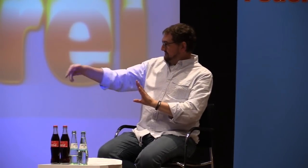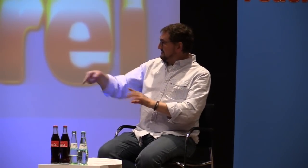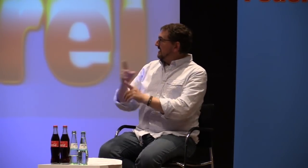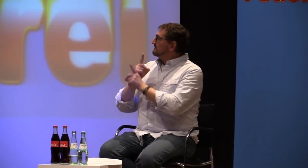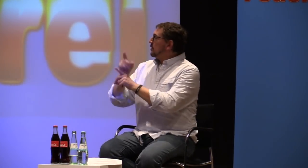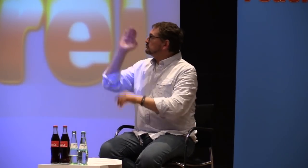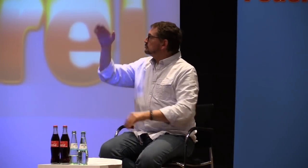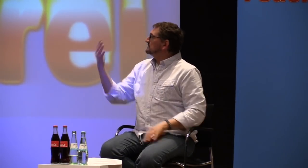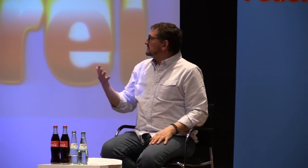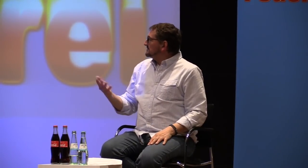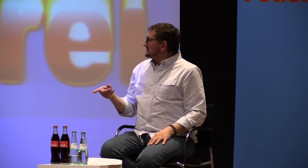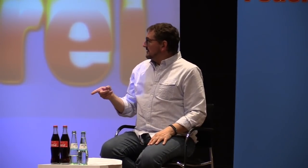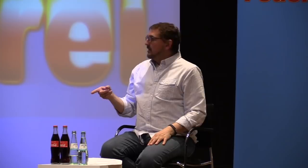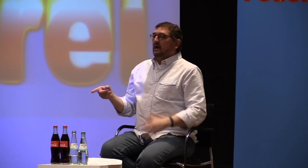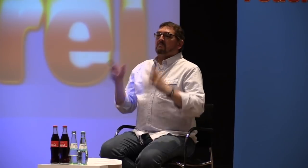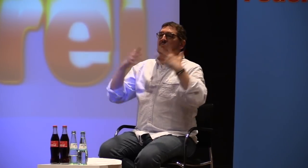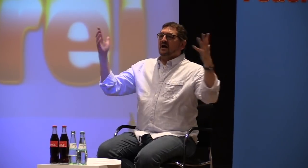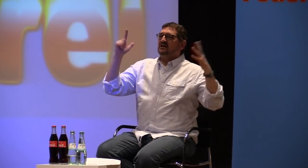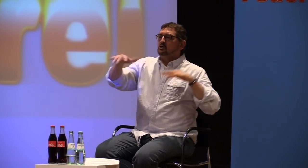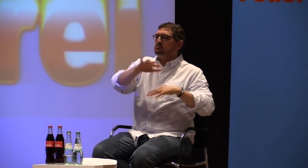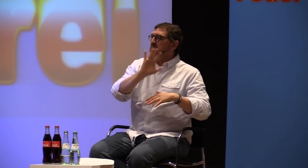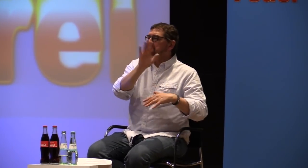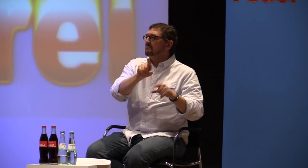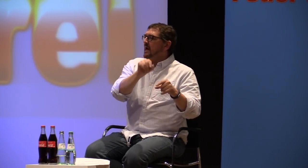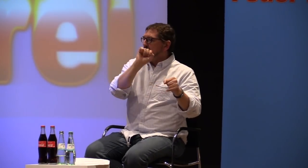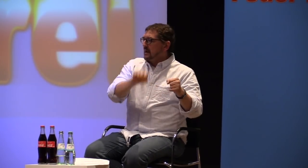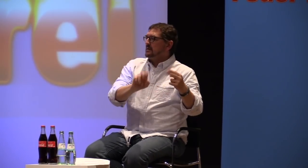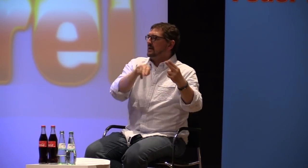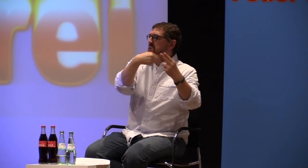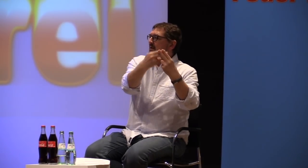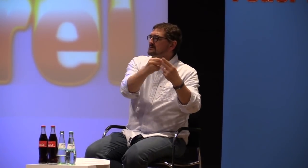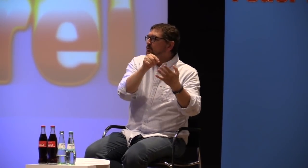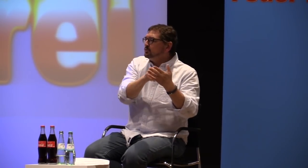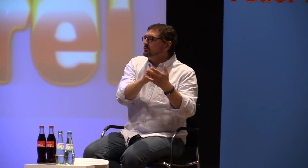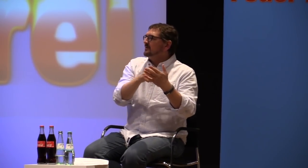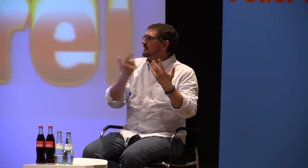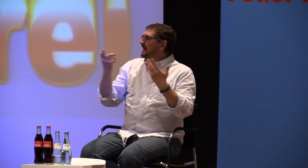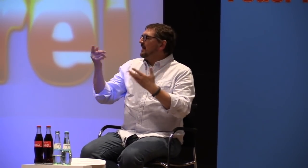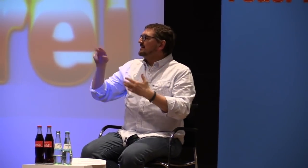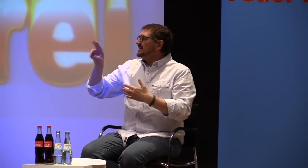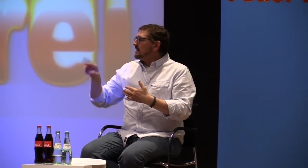fehlen die Leute, die Kapazitäten. Und das liegt halt einfach daran, dass die Leute nicht daran denken.